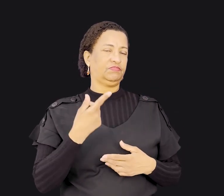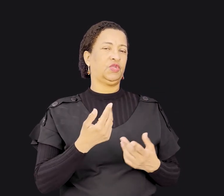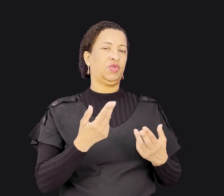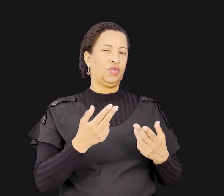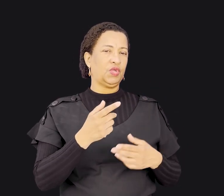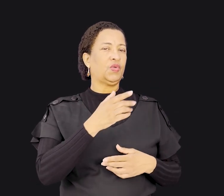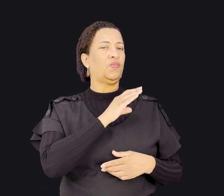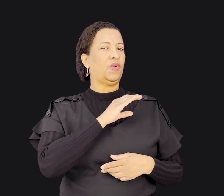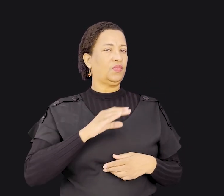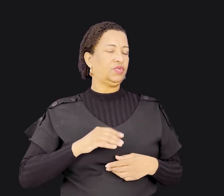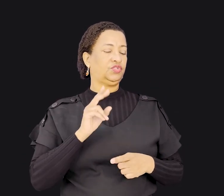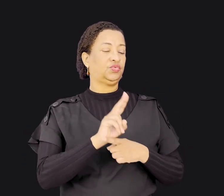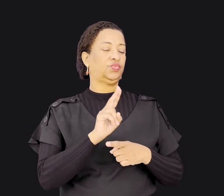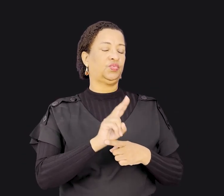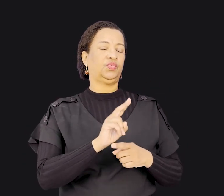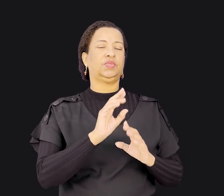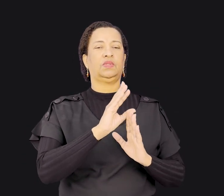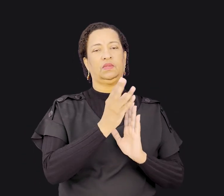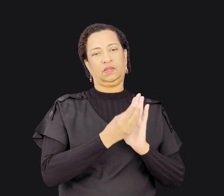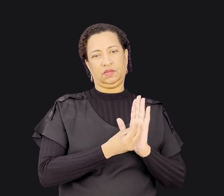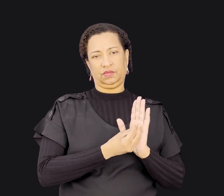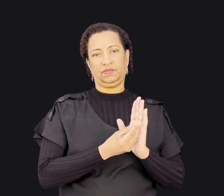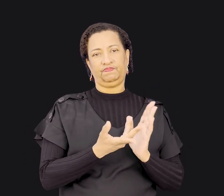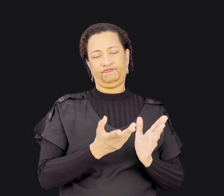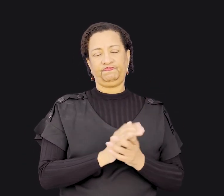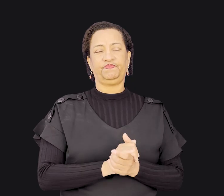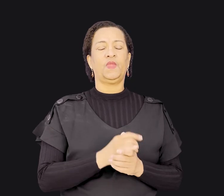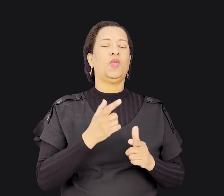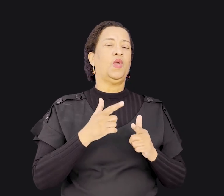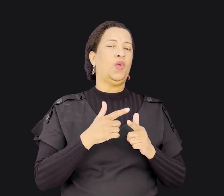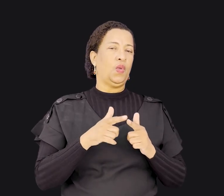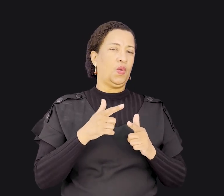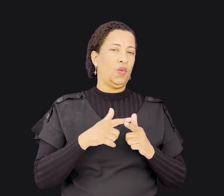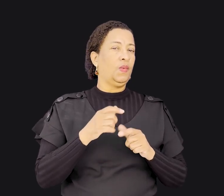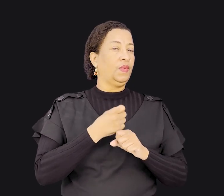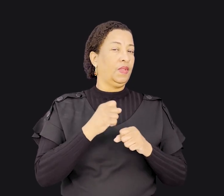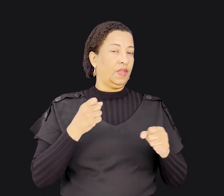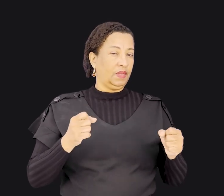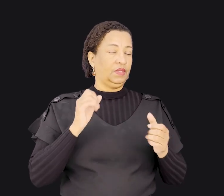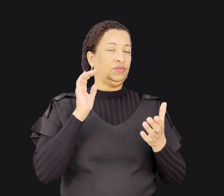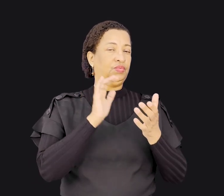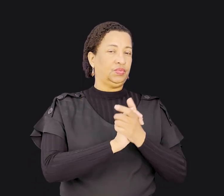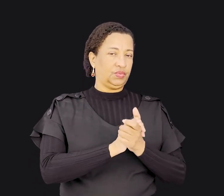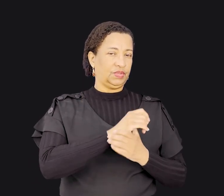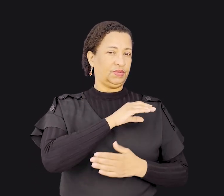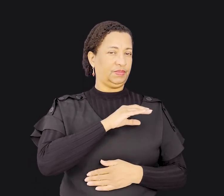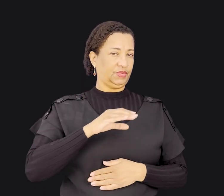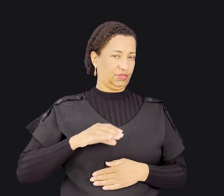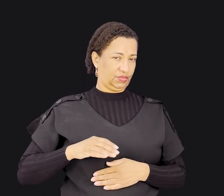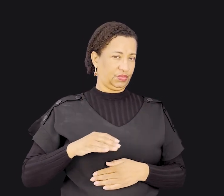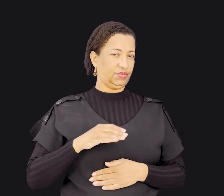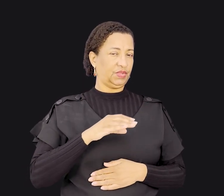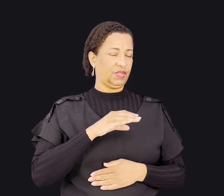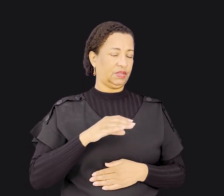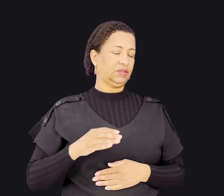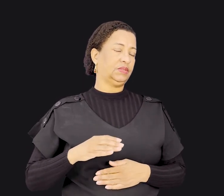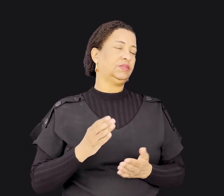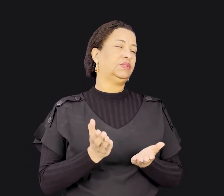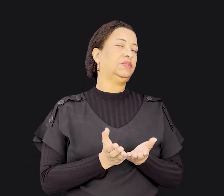Cristo pastoreia a igreja. O grande problema dos casamentos cristãos é que o homem não recebe a graça de Deus e